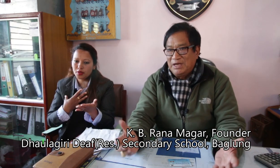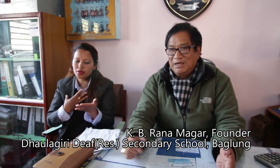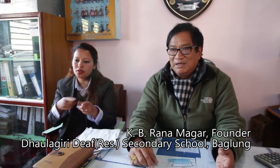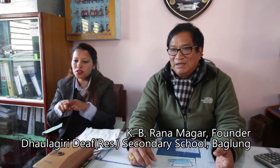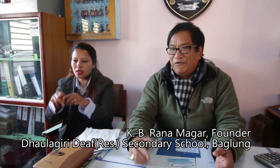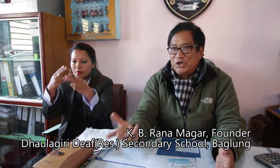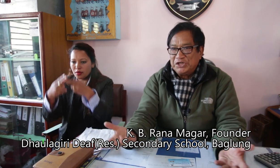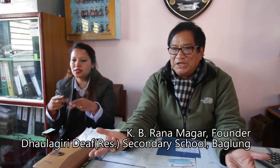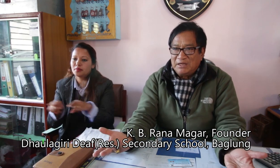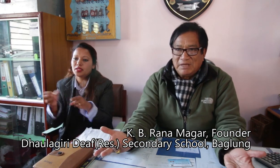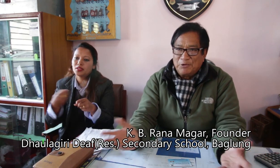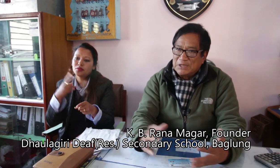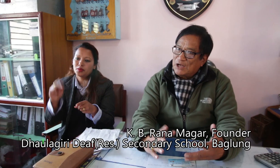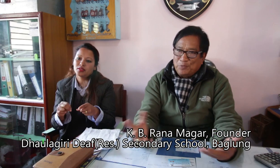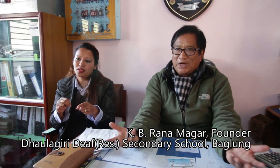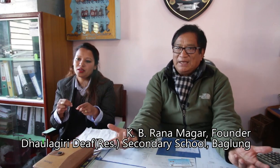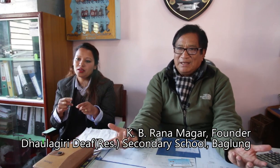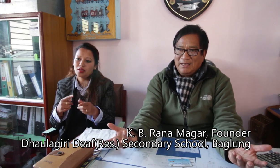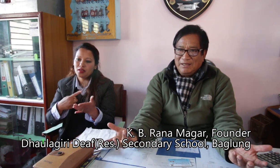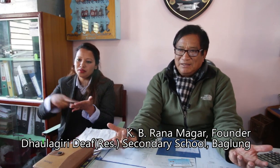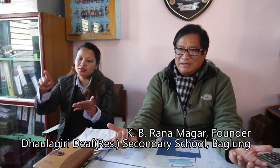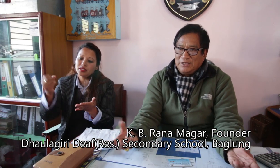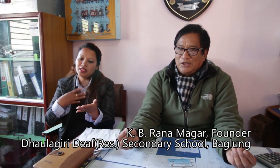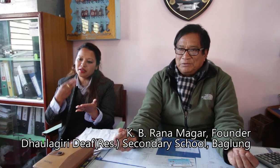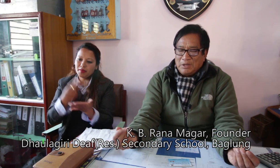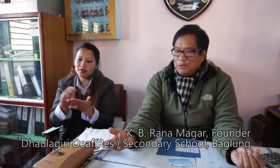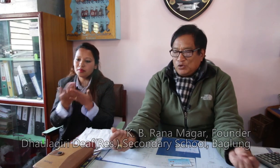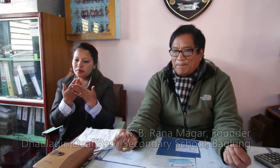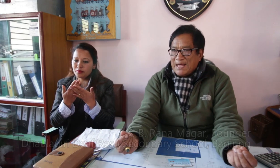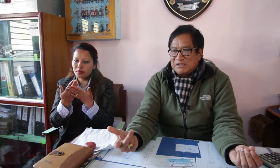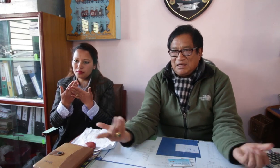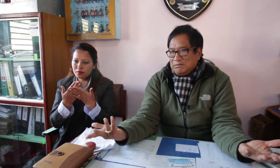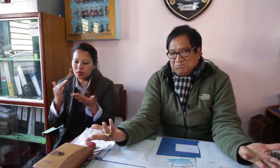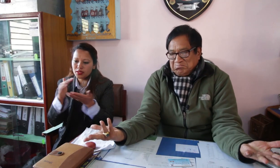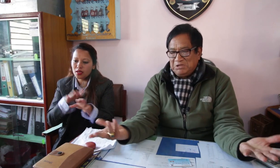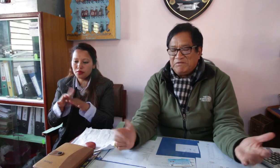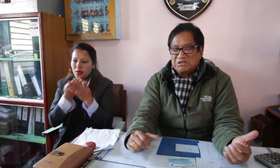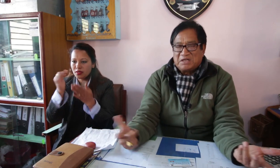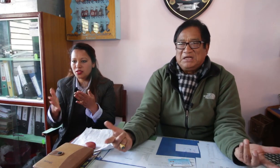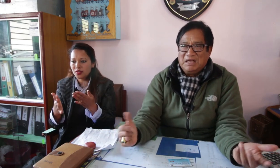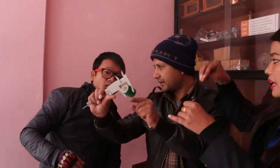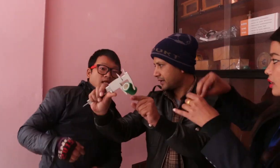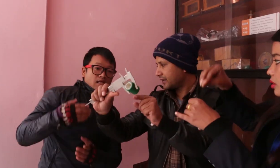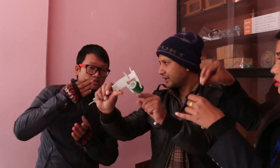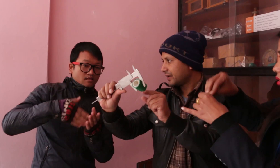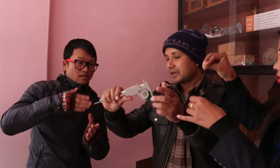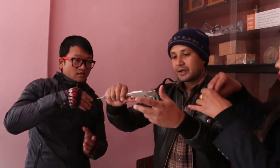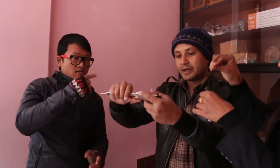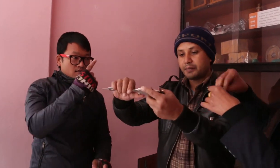बजेट एफिलिएसन दिएर हाम्रो बच्चाहरू पढ्दैन किन धेरै हामी उनीहरूको प्यारेन्ट्सले इन्भेस्ट गर्दैन